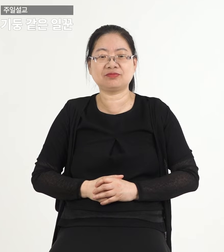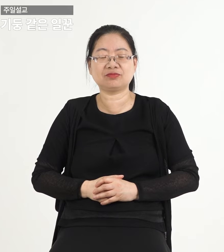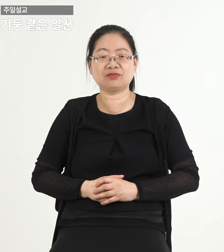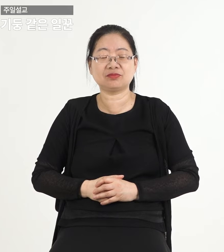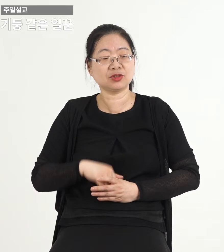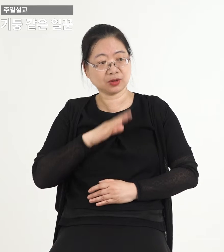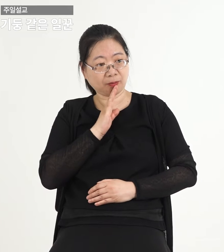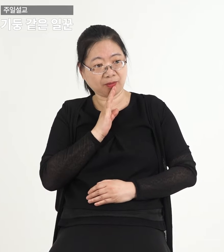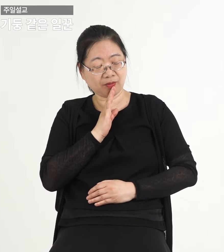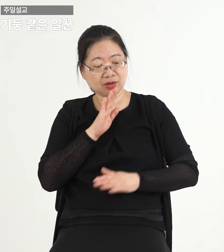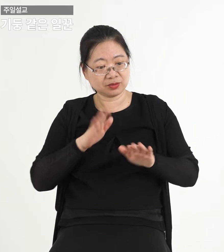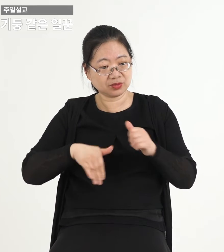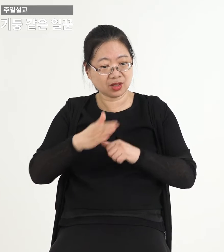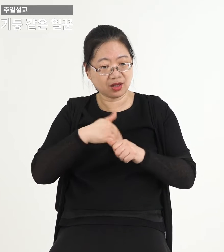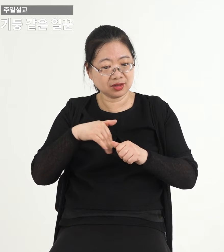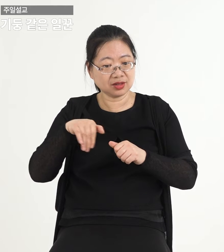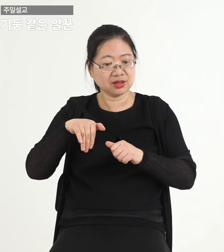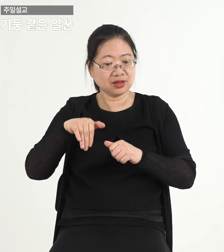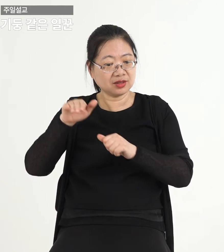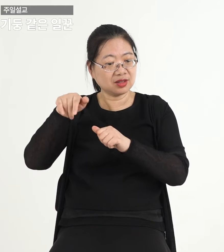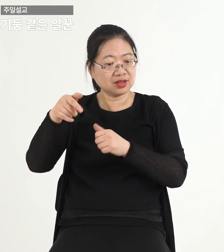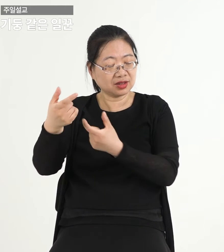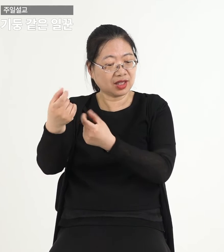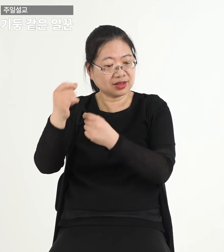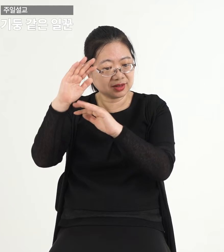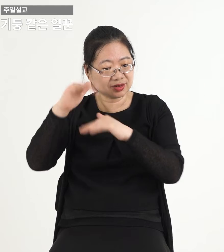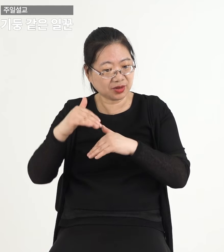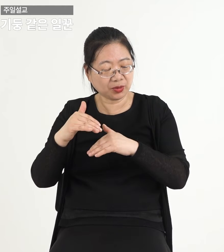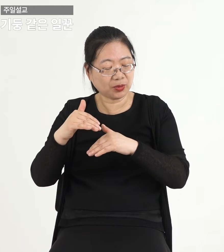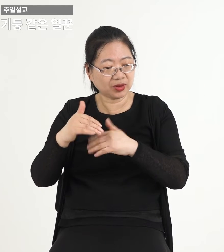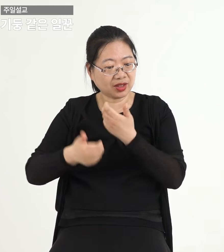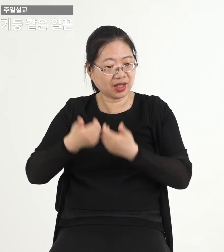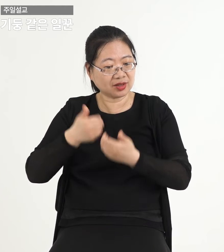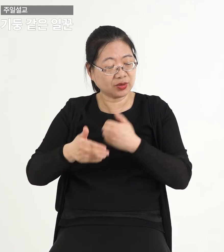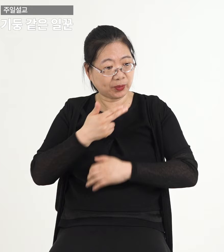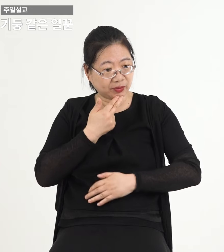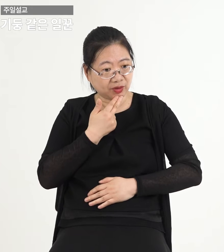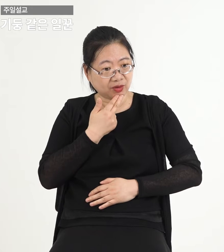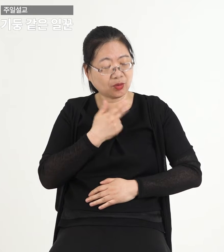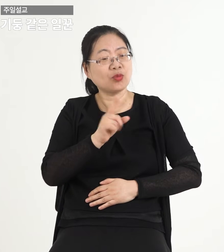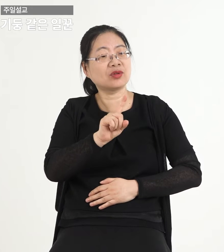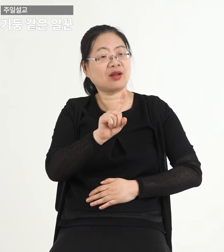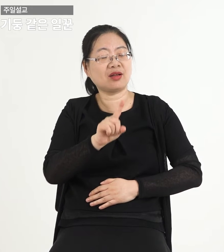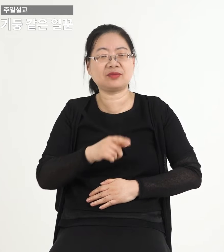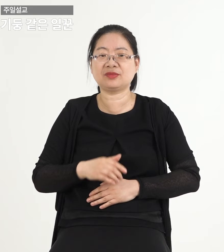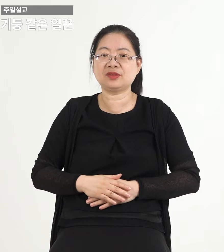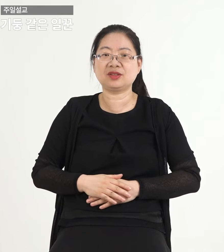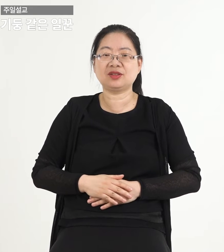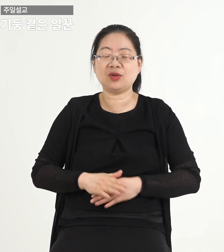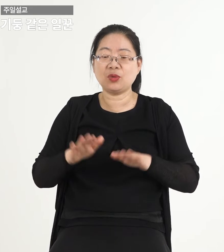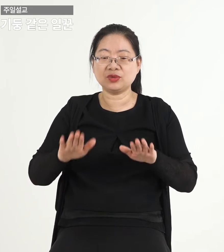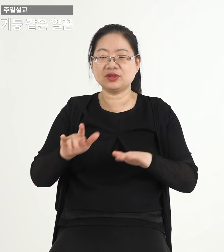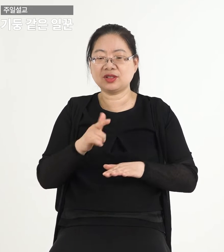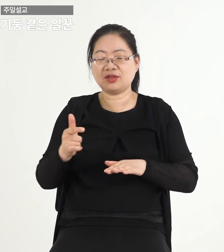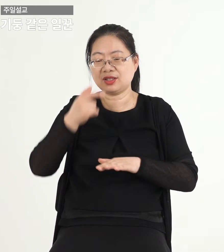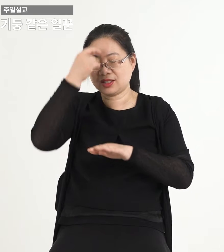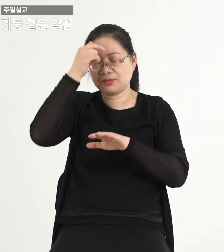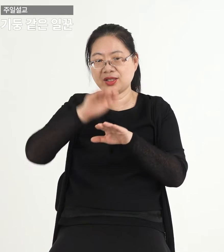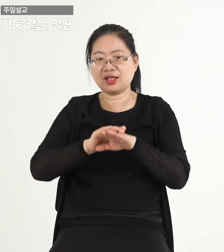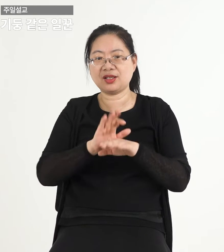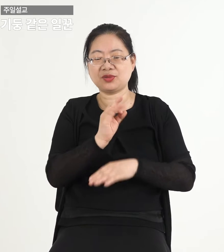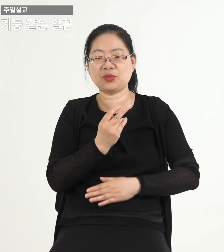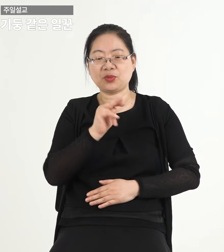정말 그럴까요? 이런 오늘날에도 우리가 이제 오늘 저녁 예배 때